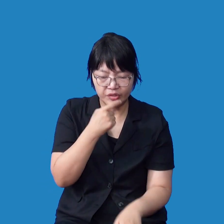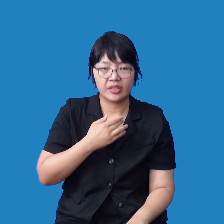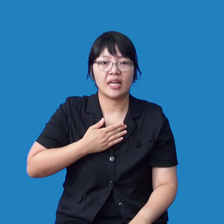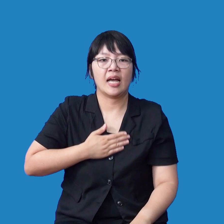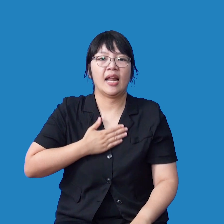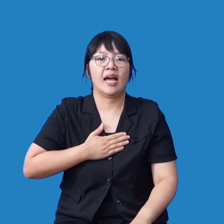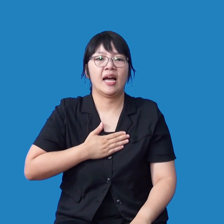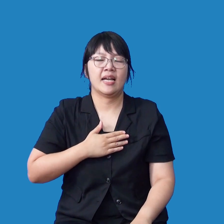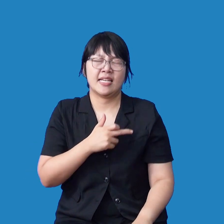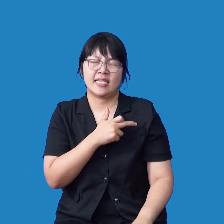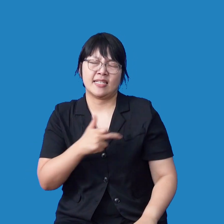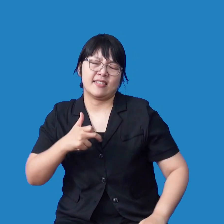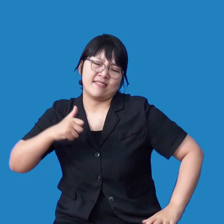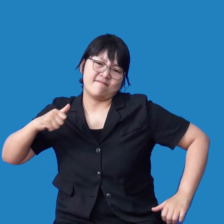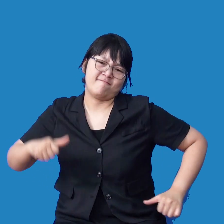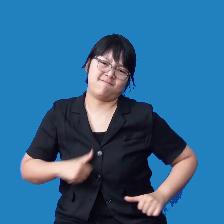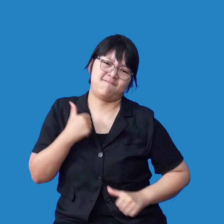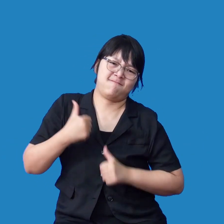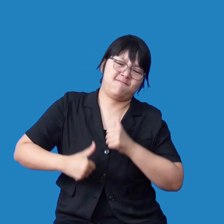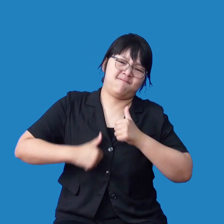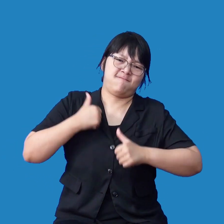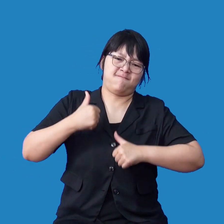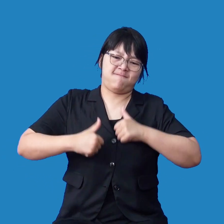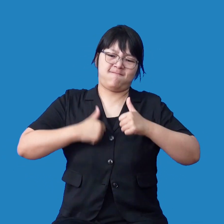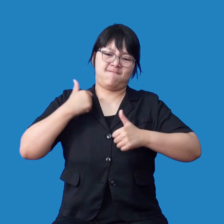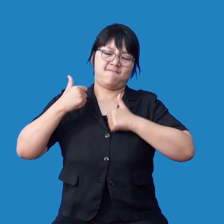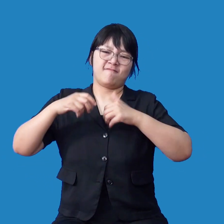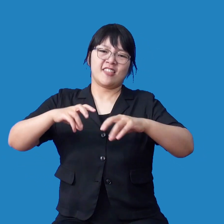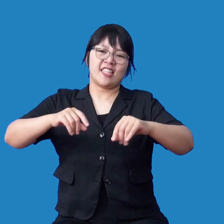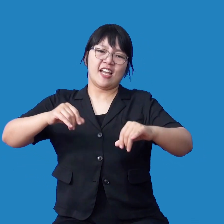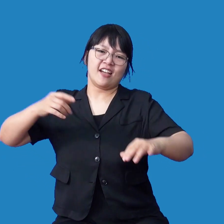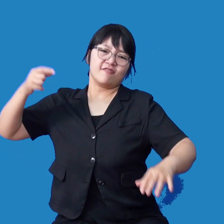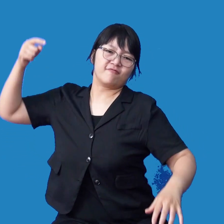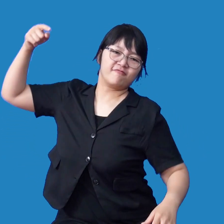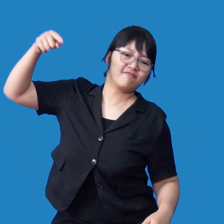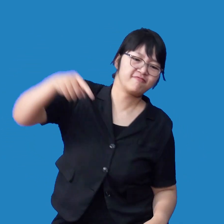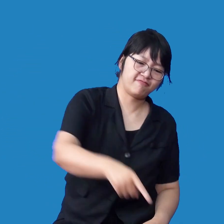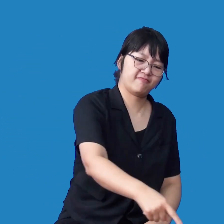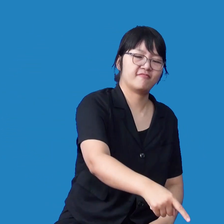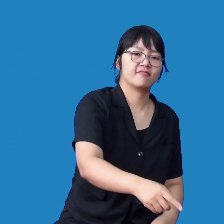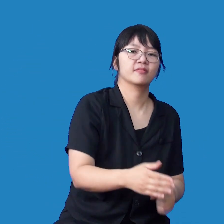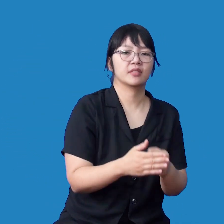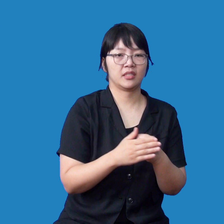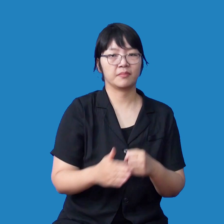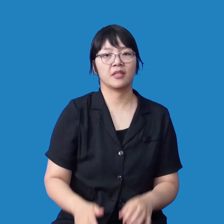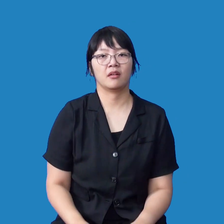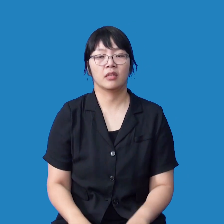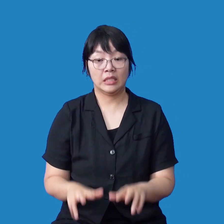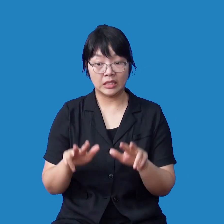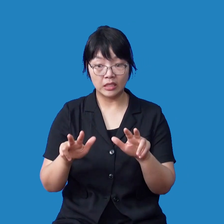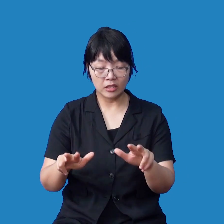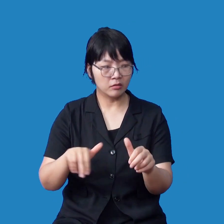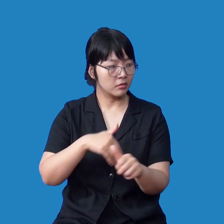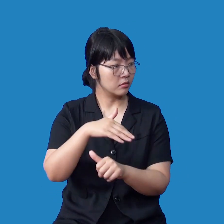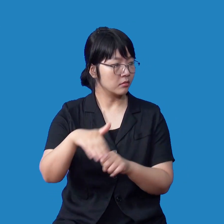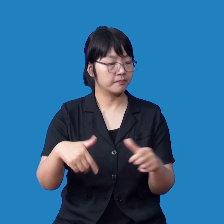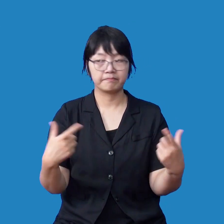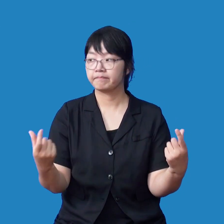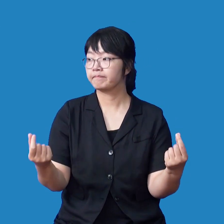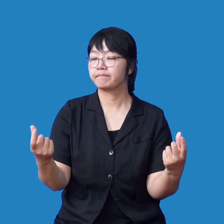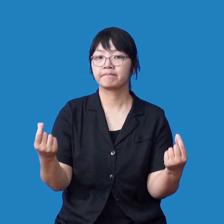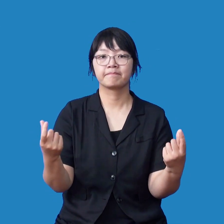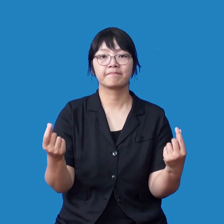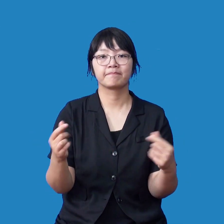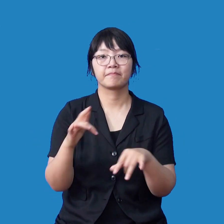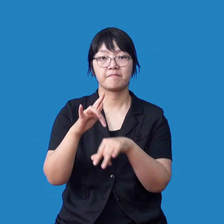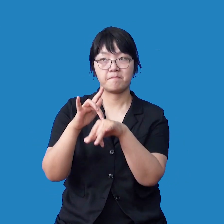알므로 크게 분내어 너희에게 내려갔음이로라. 지금이 바로 그런 때예요. 그러니까